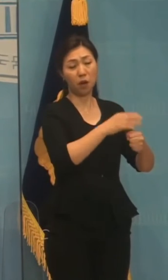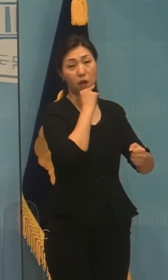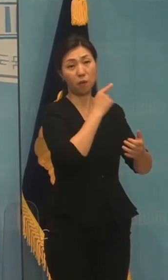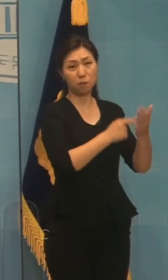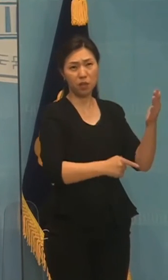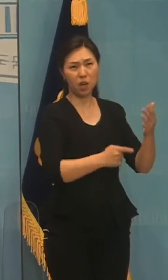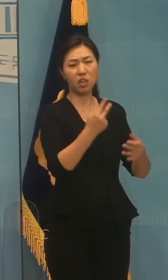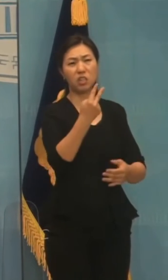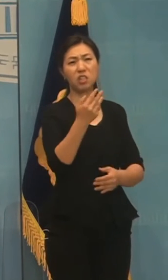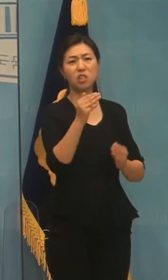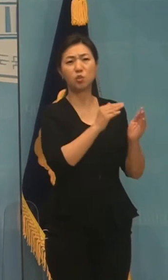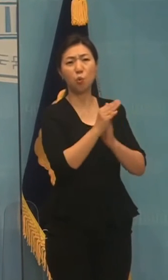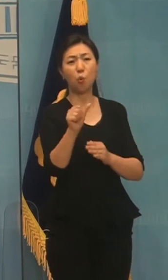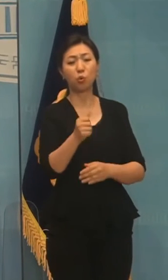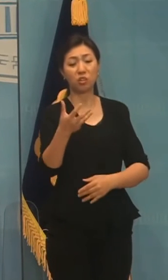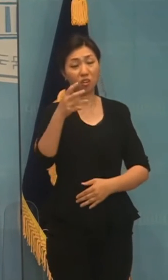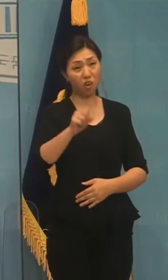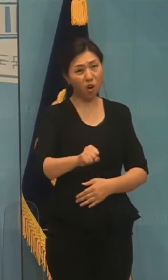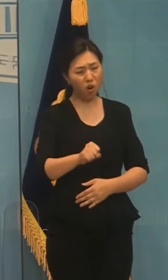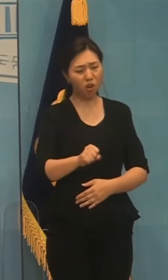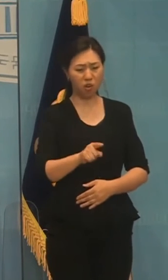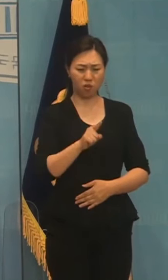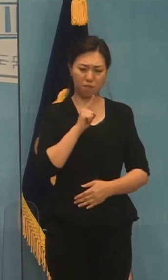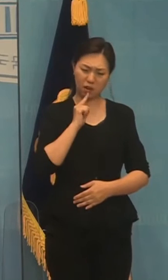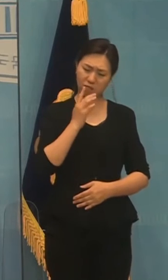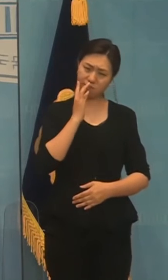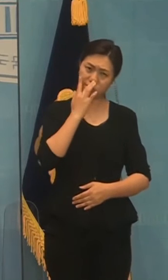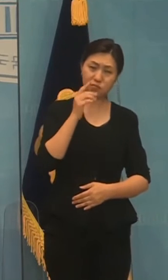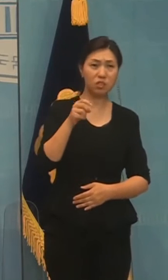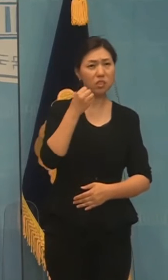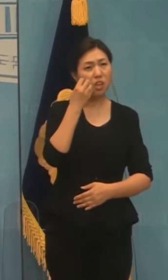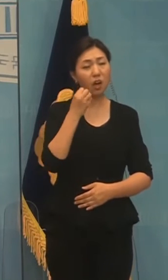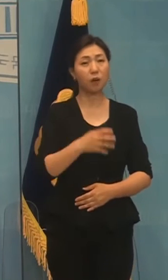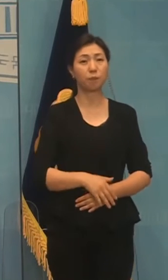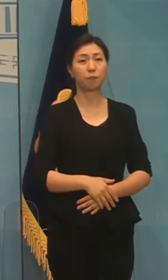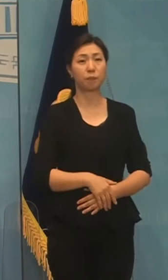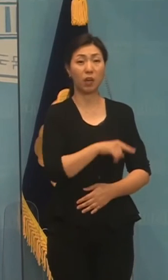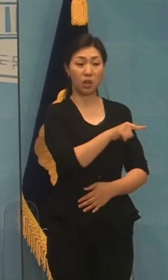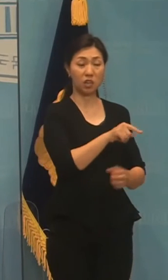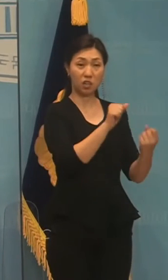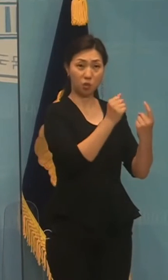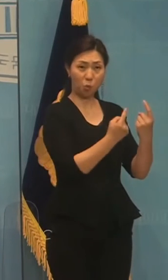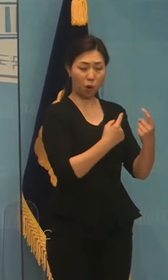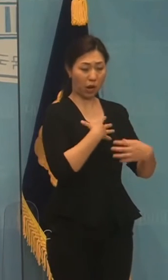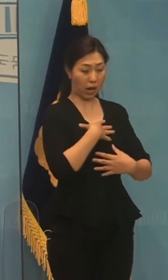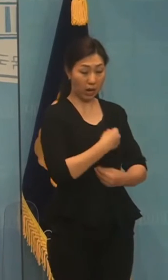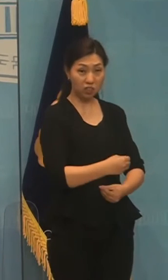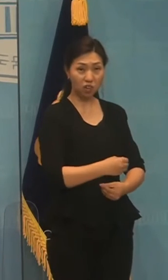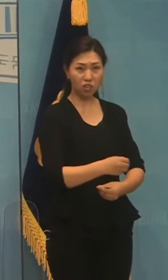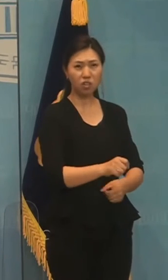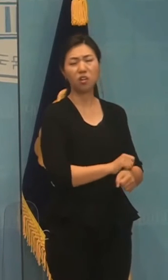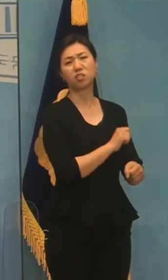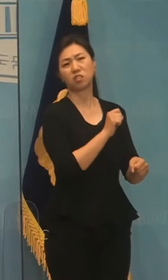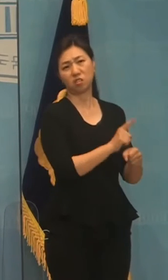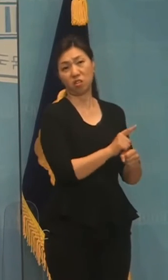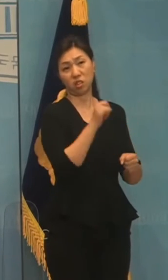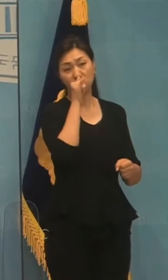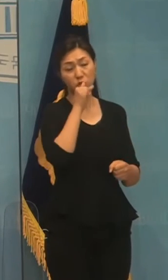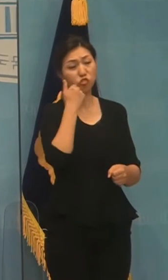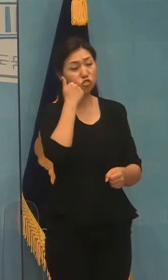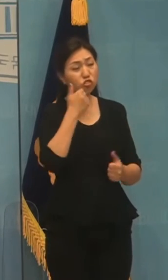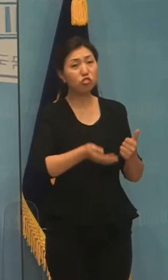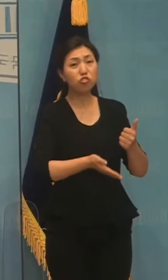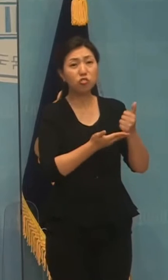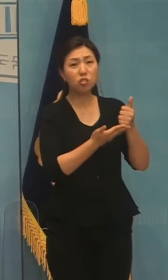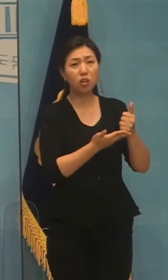없습니다. 신한울 1호기 운영 허가 과정에서 안전성 우려를 제기하는 일은 국민의힘이 추천한 원자로